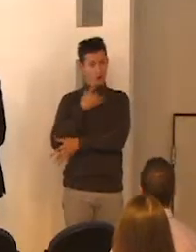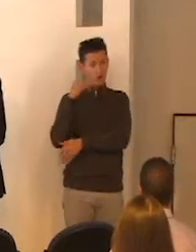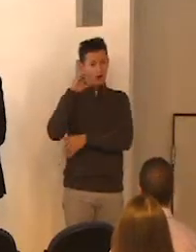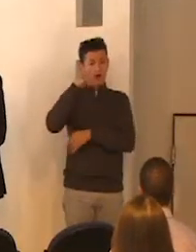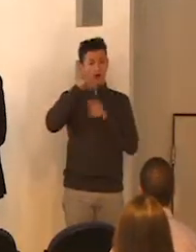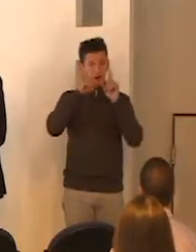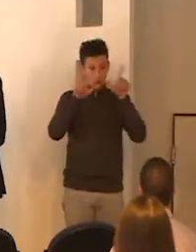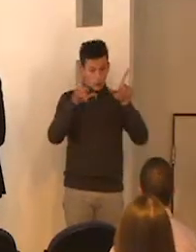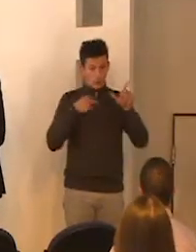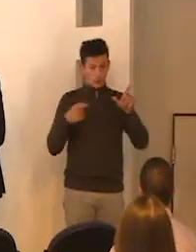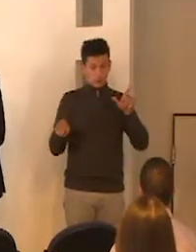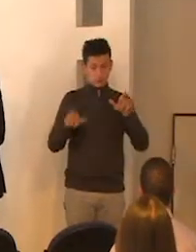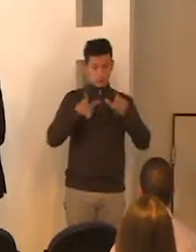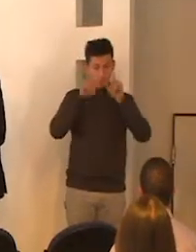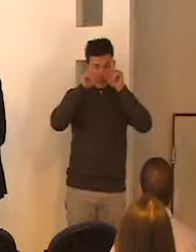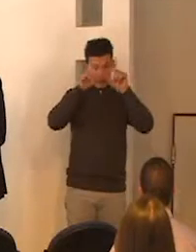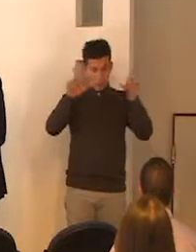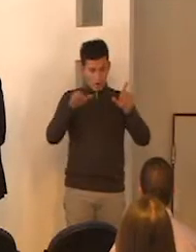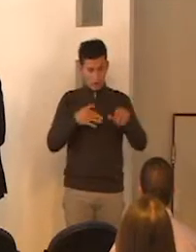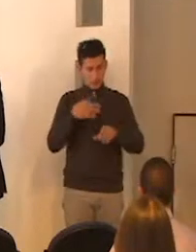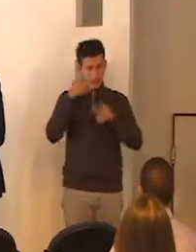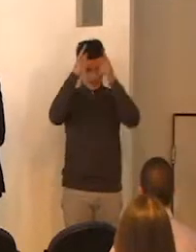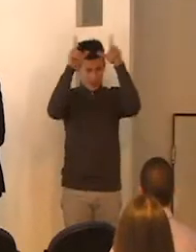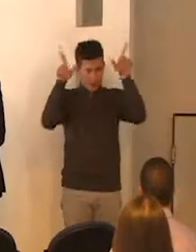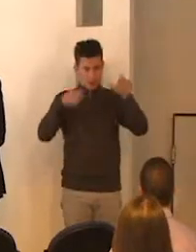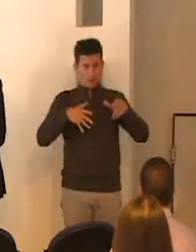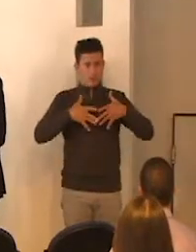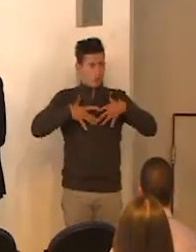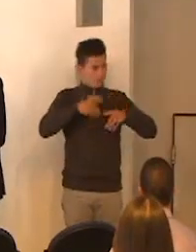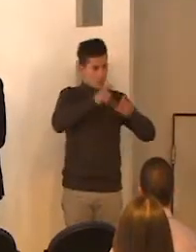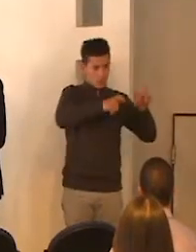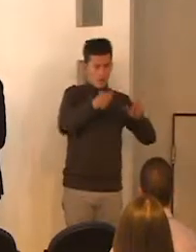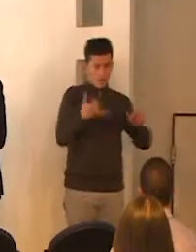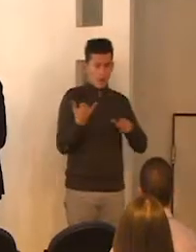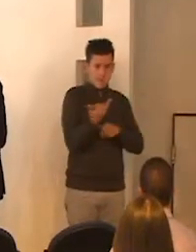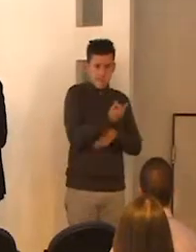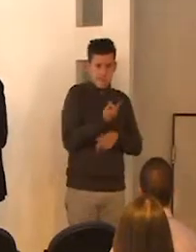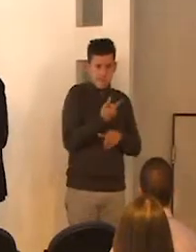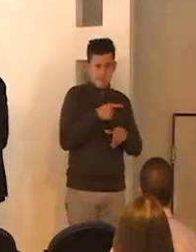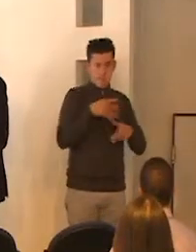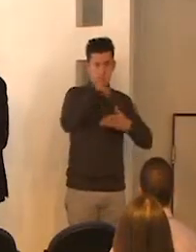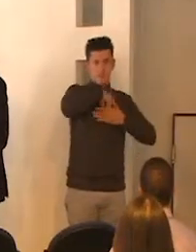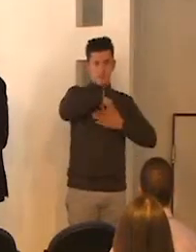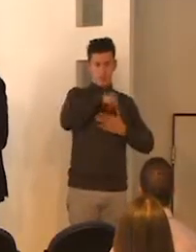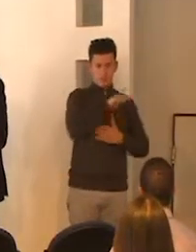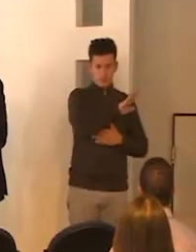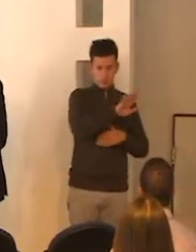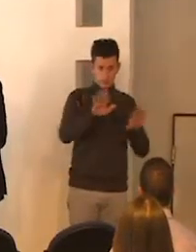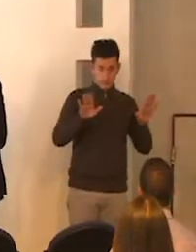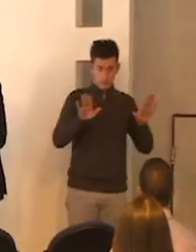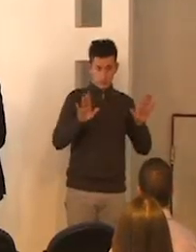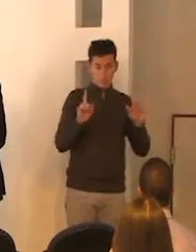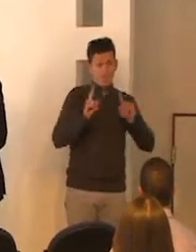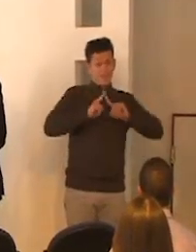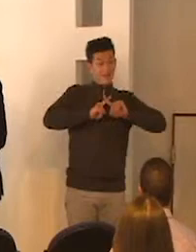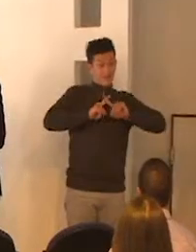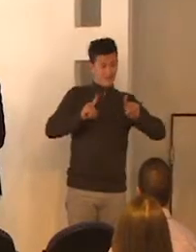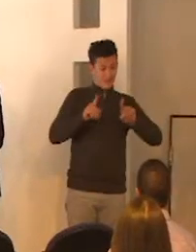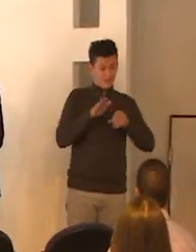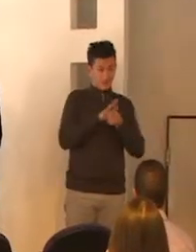facultad está presente en todas las personas. Otra cosa diferente es que por